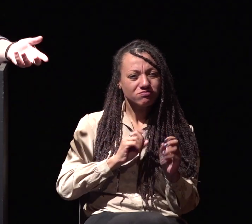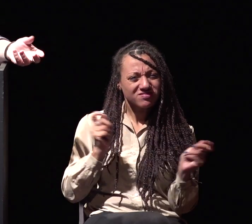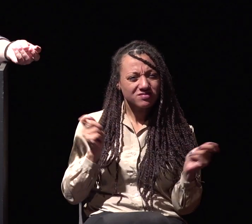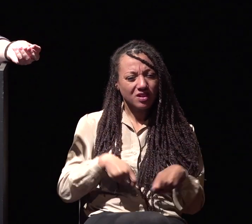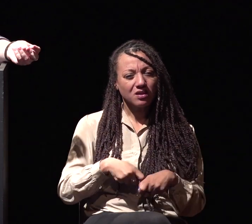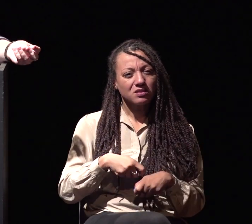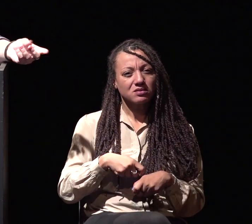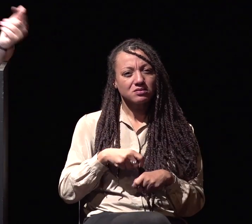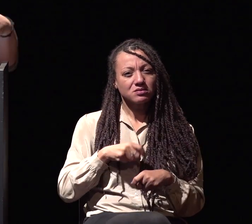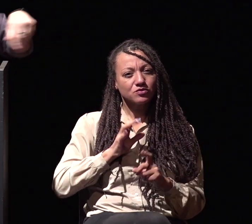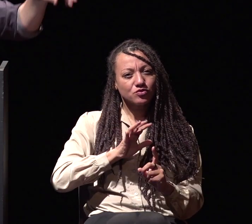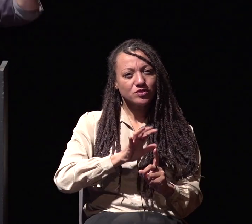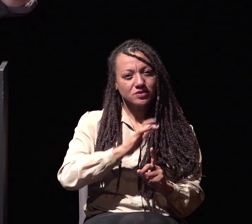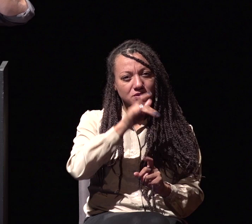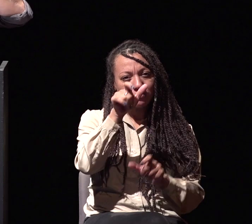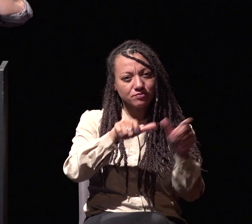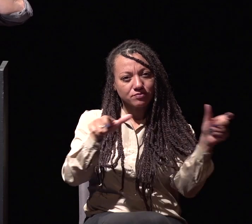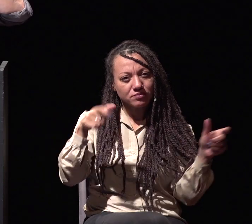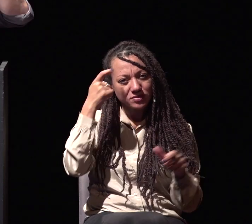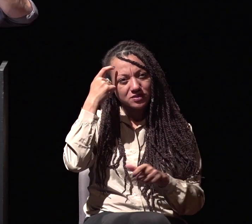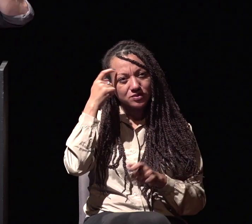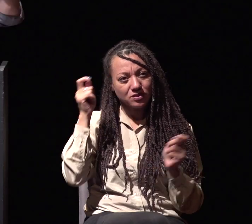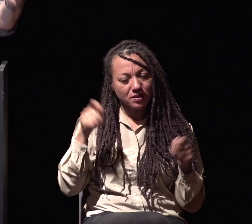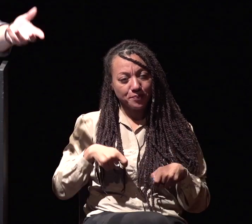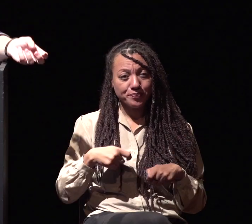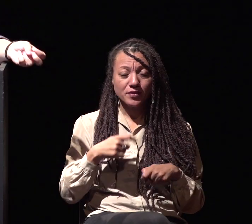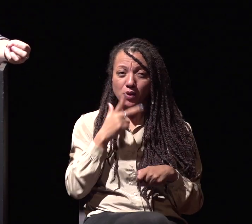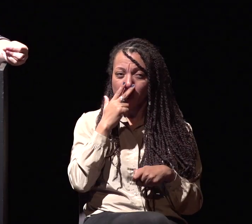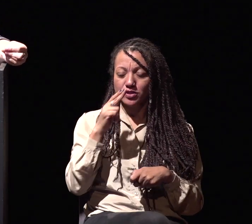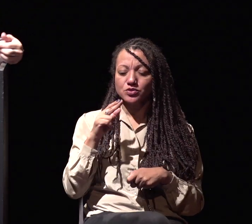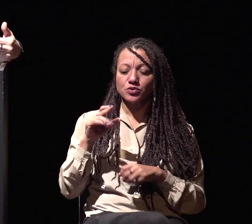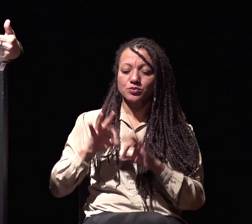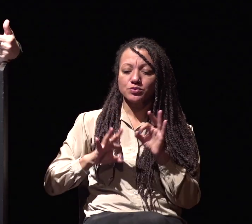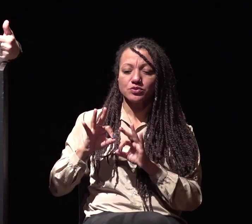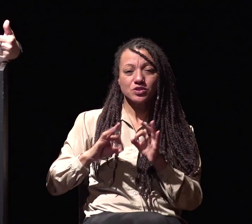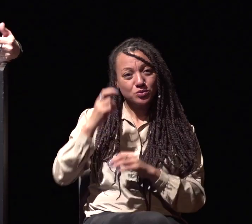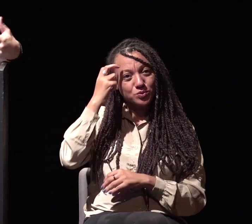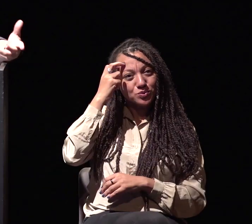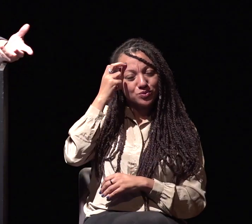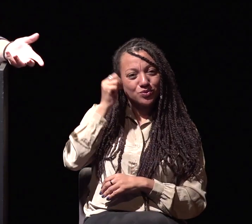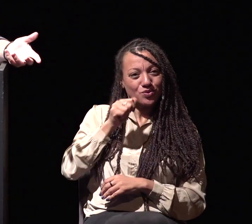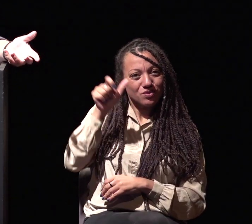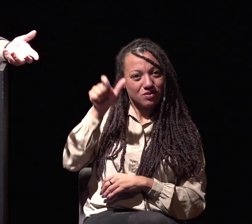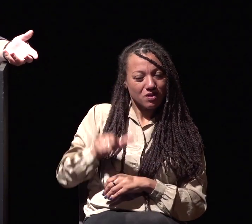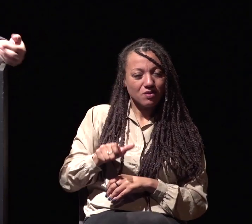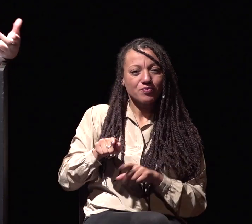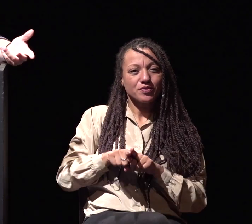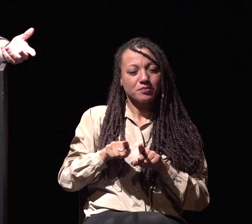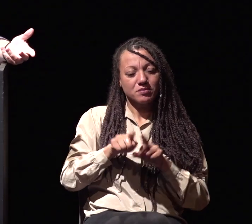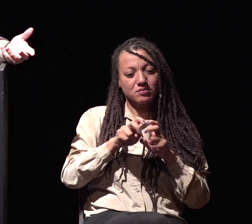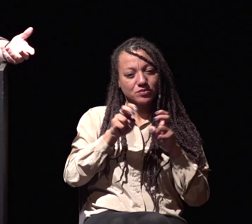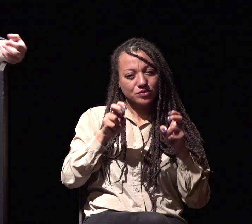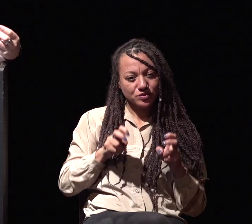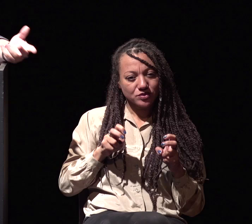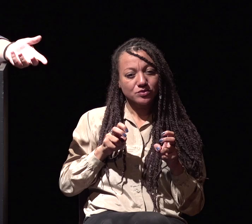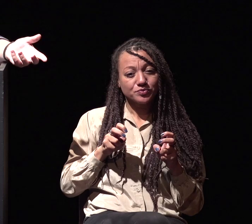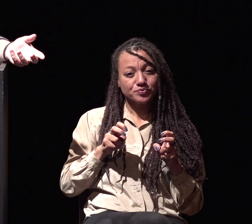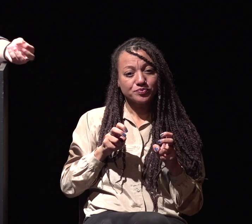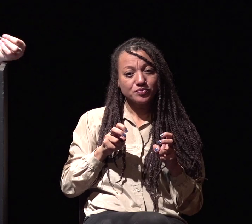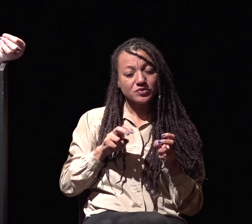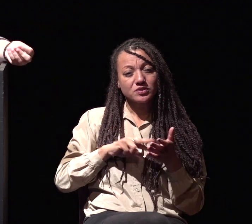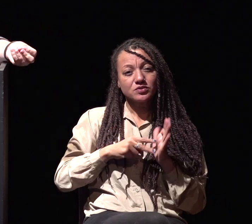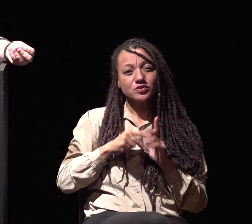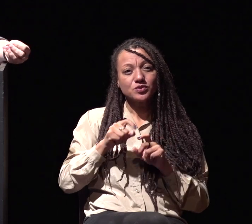tem algo que permanece dessa proposta, digamos assim, do certo projeto cultural próprio do museu, desde a sua criação,